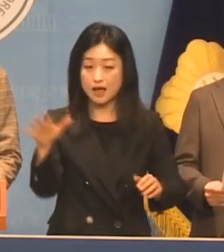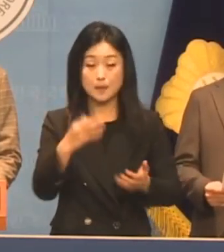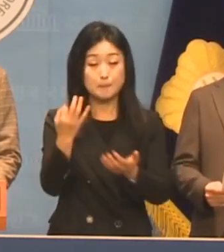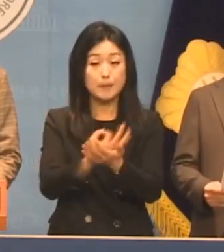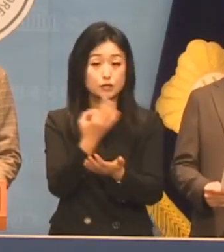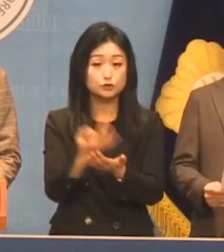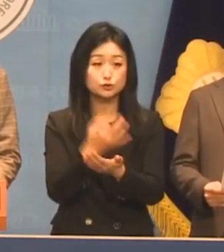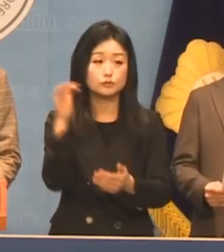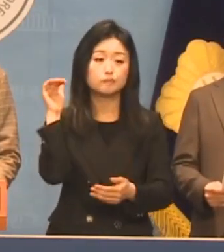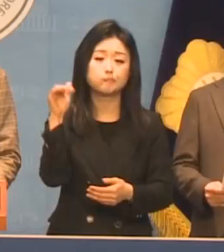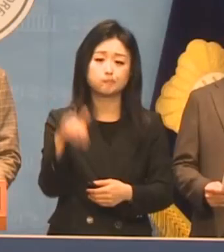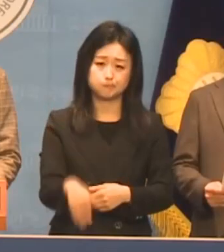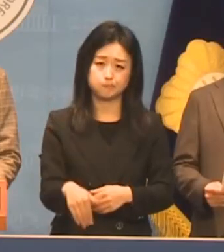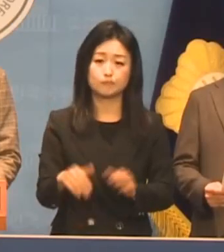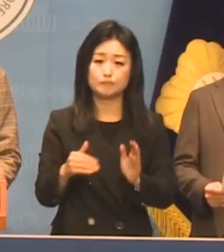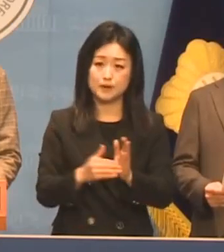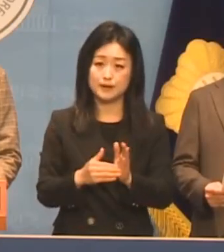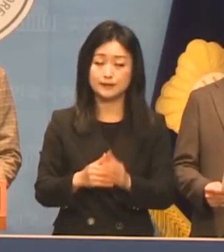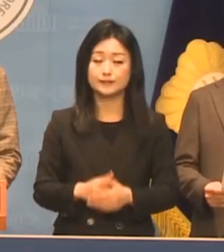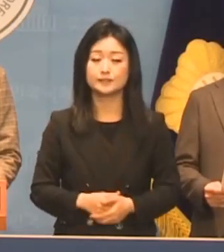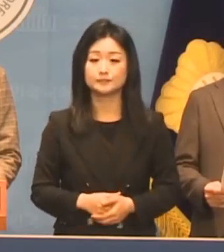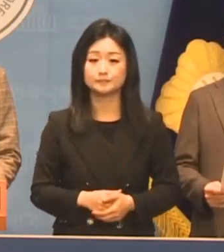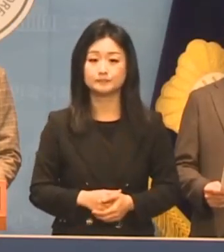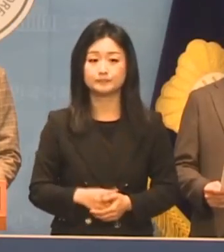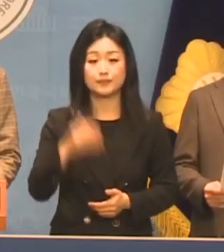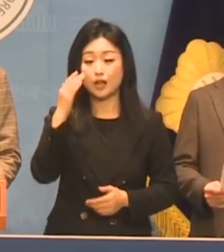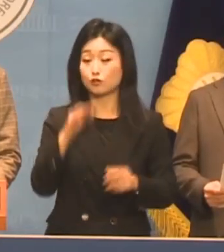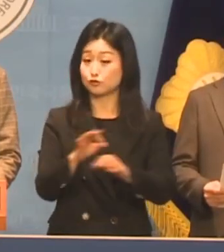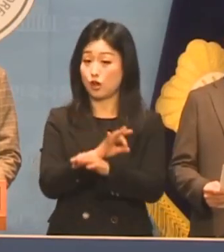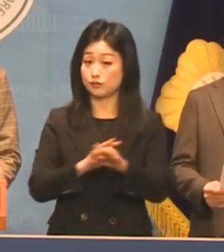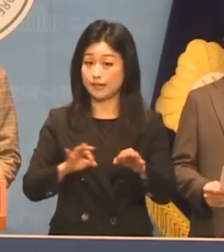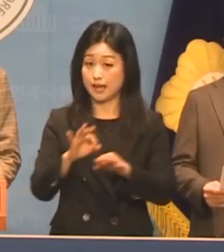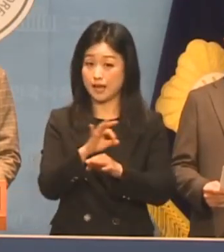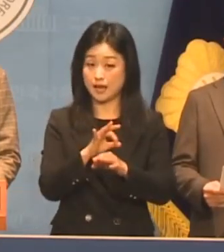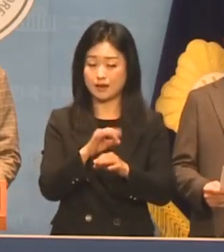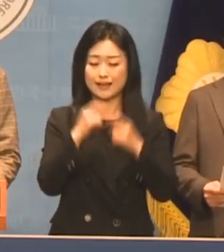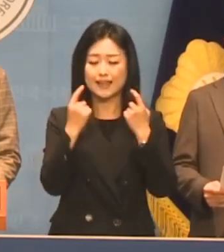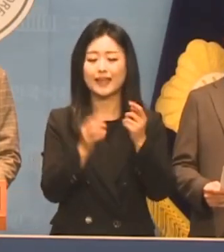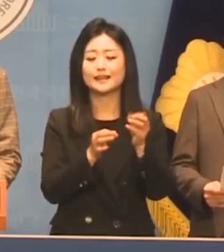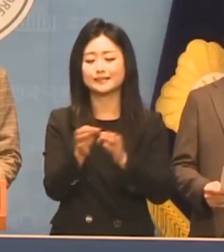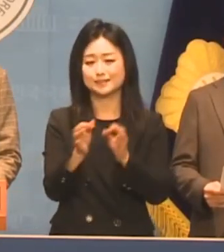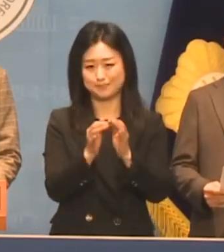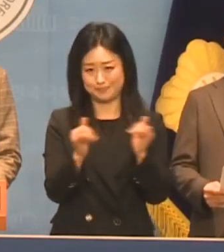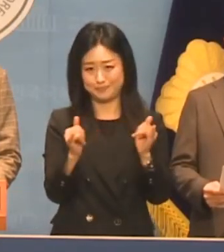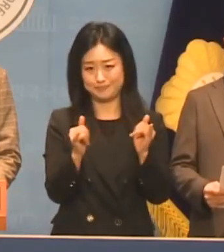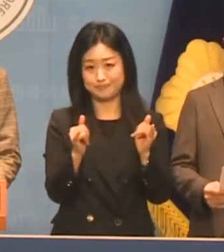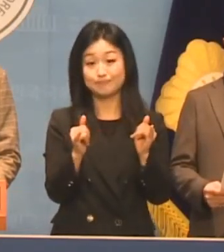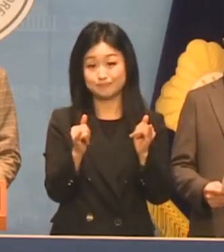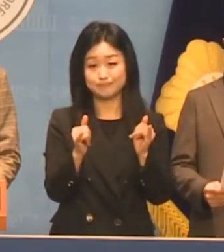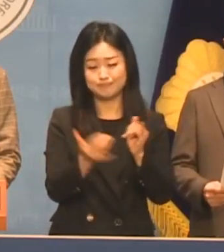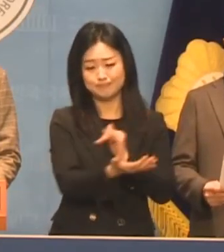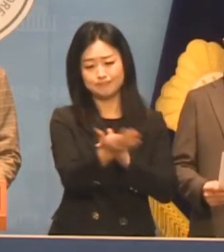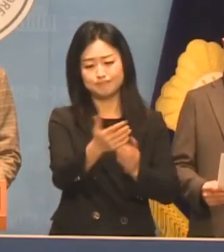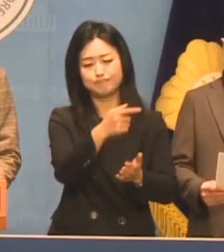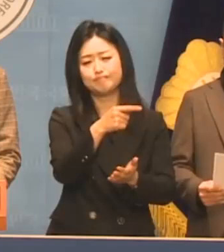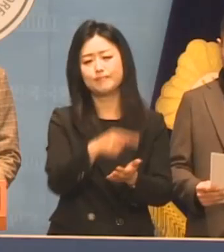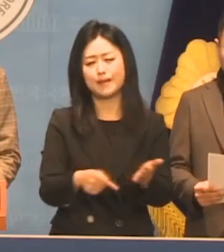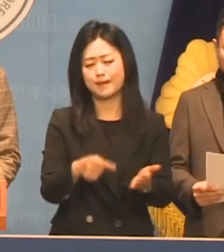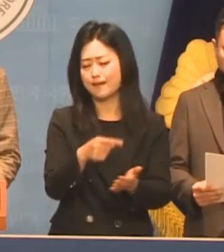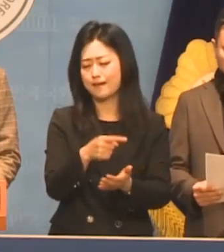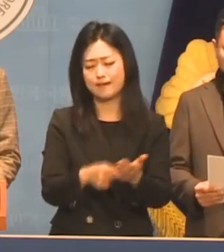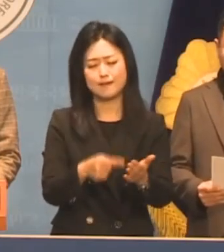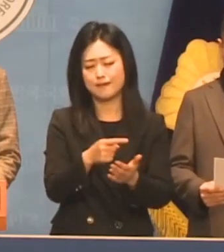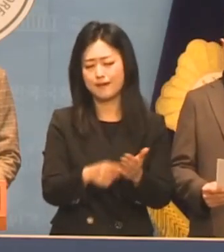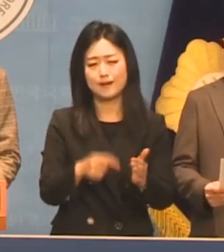매출이 급감했습니다. 우리 경제의 실핏줄인 소상공인, 자영업자들의 피해는 말로